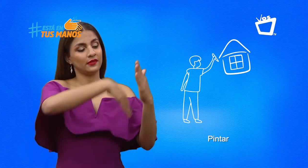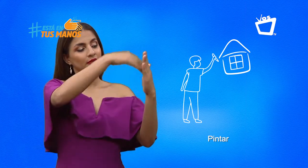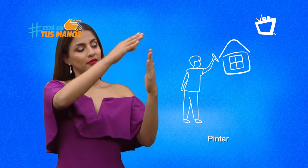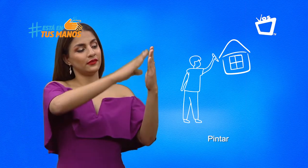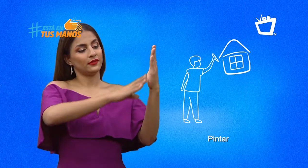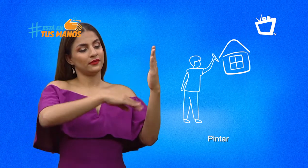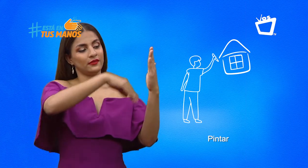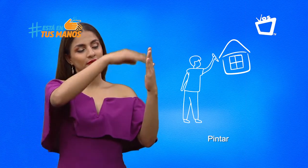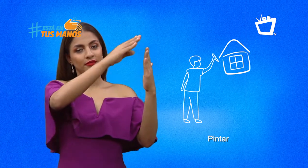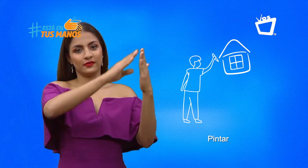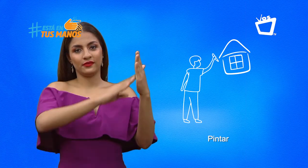y pintar